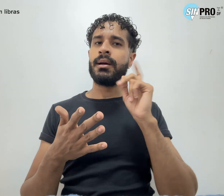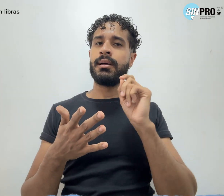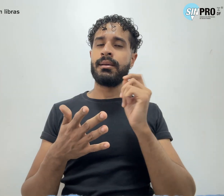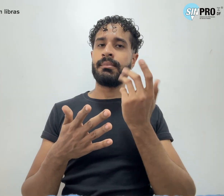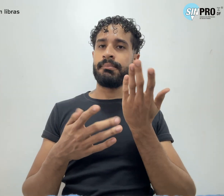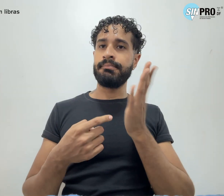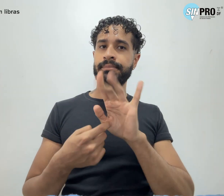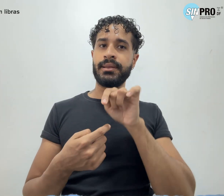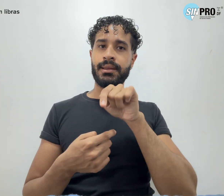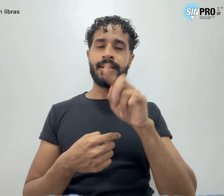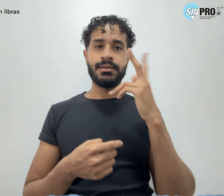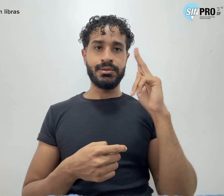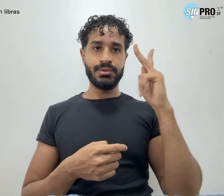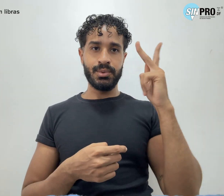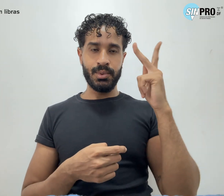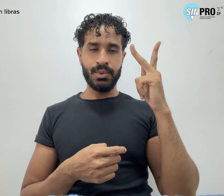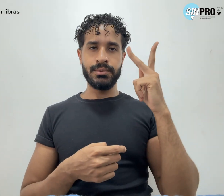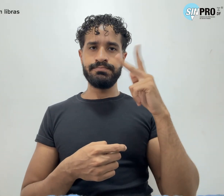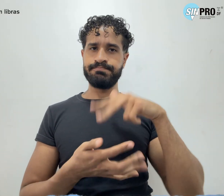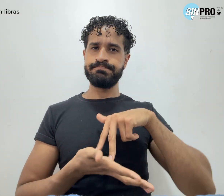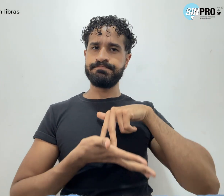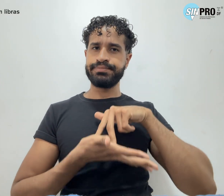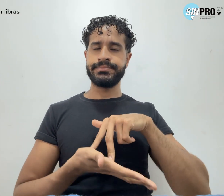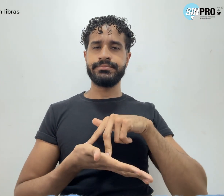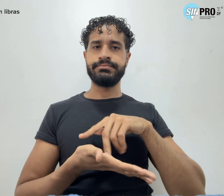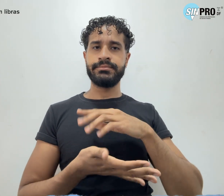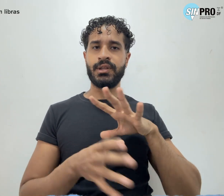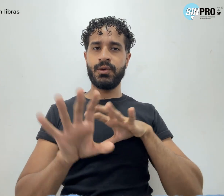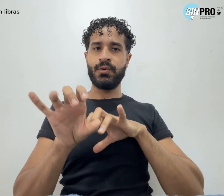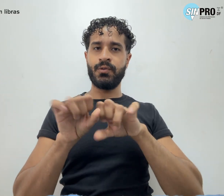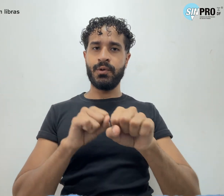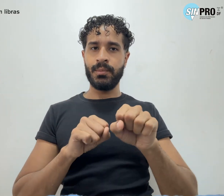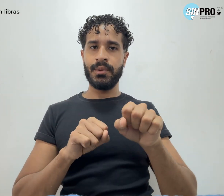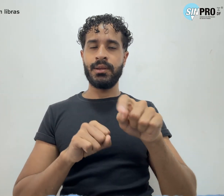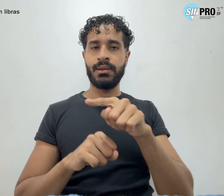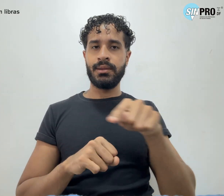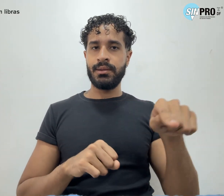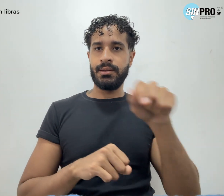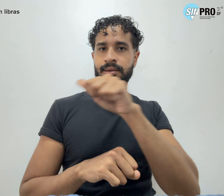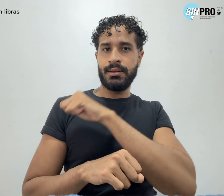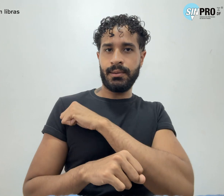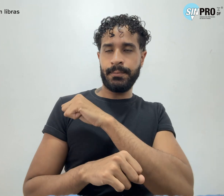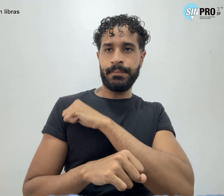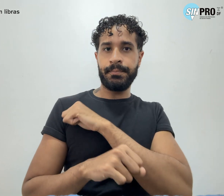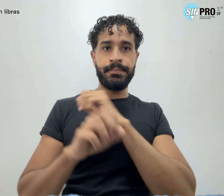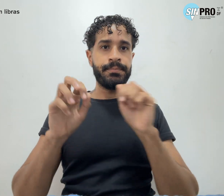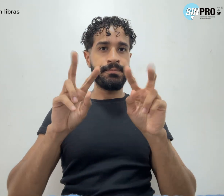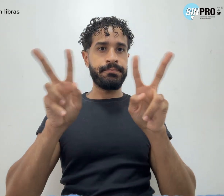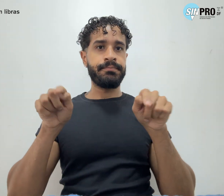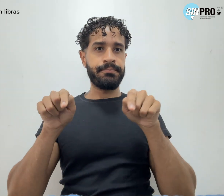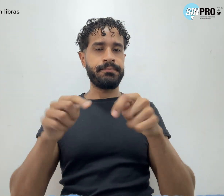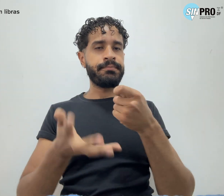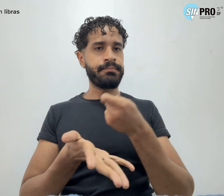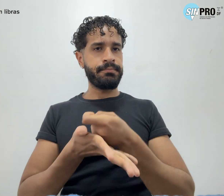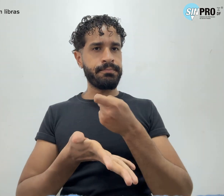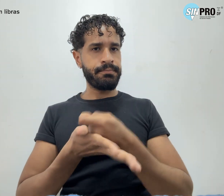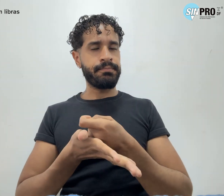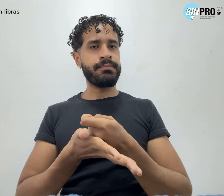essa história presente na formação dos estudantes. Isso exige escolha